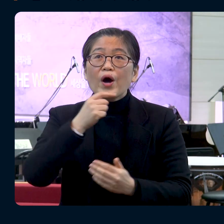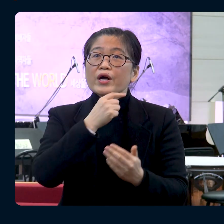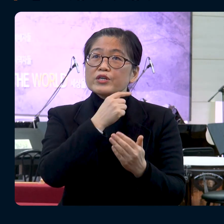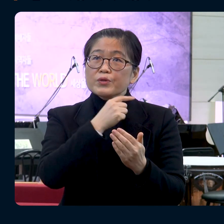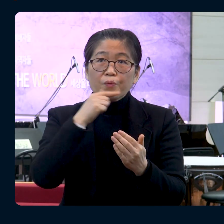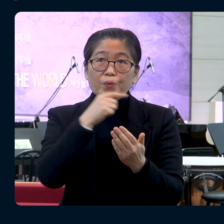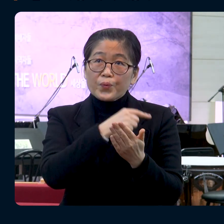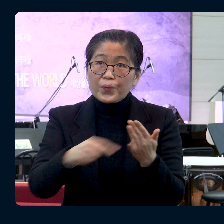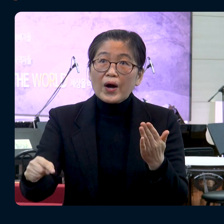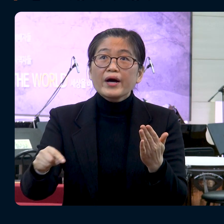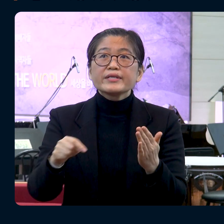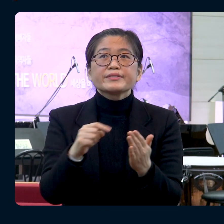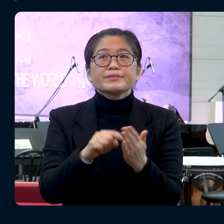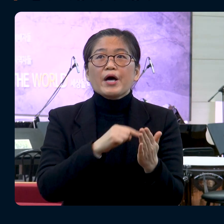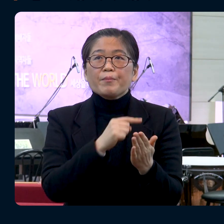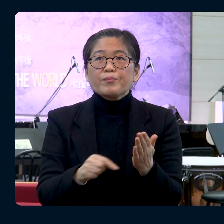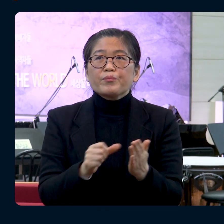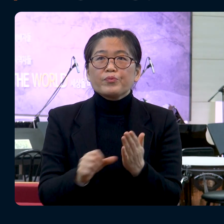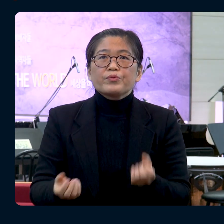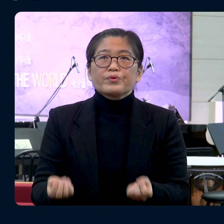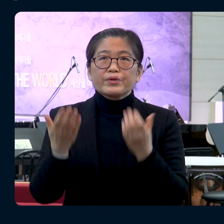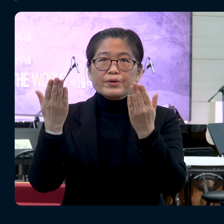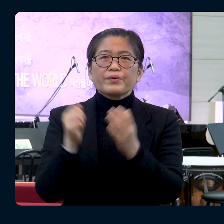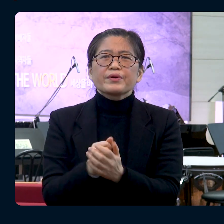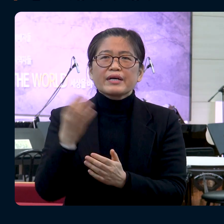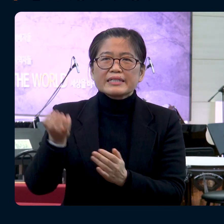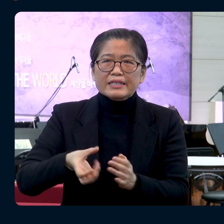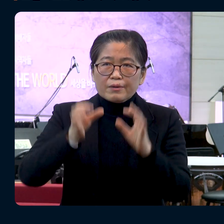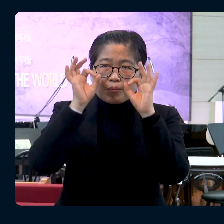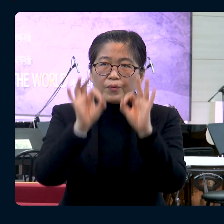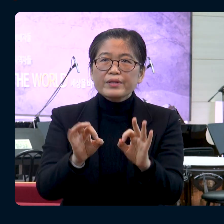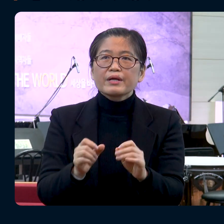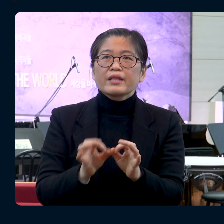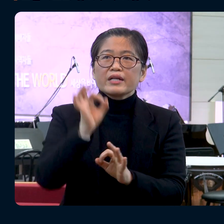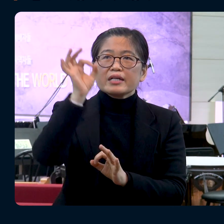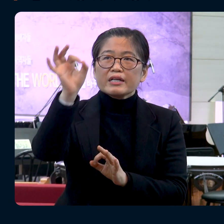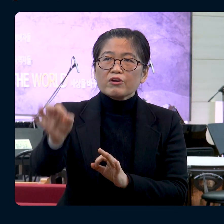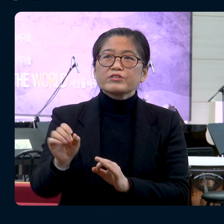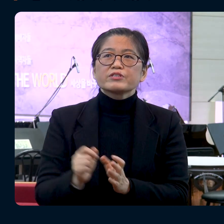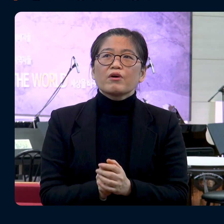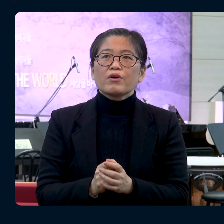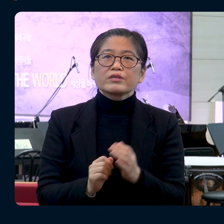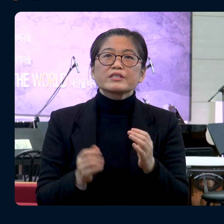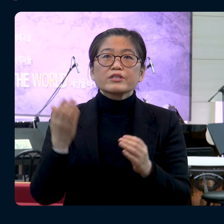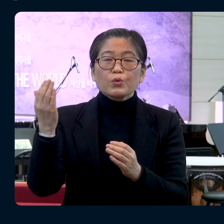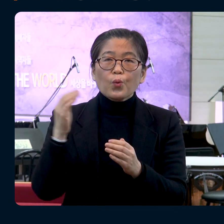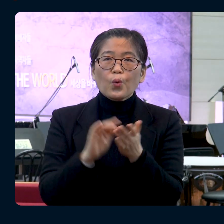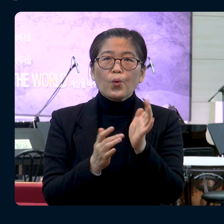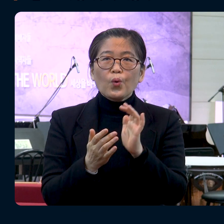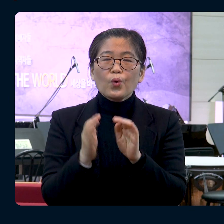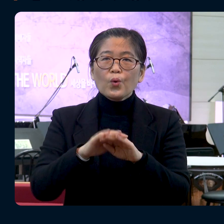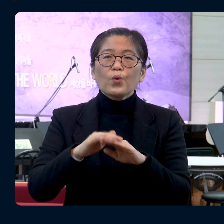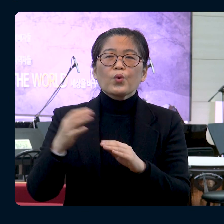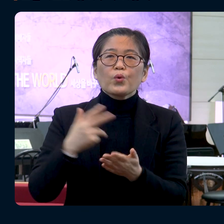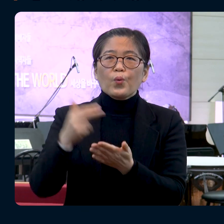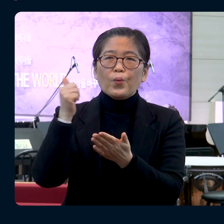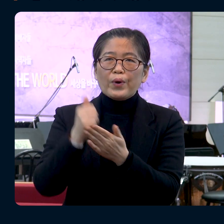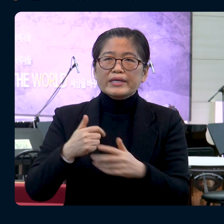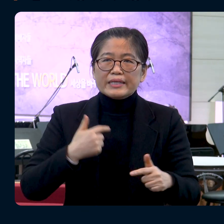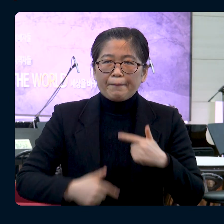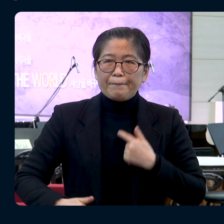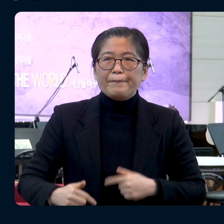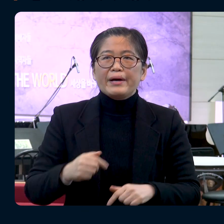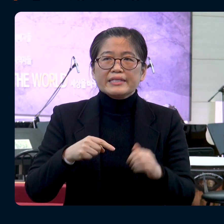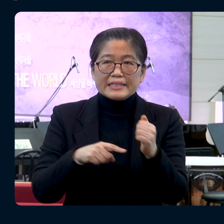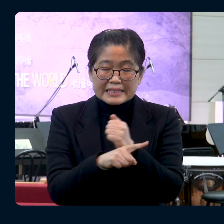영혼을 속건제물로 드리기에 이르면 그가 씨를 보게 되며 그의 날은 길 것이요 또 그의 손으로 여호와께서